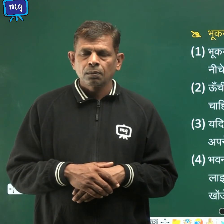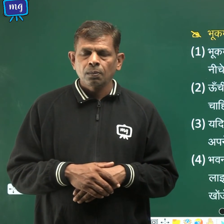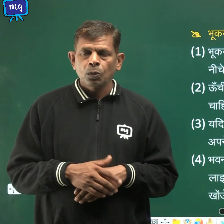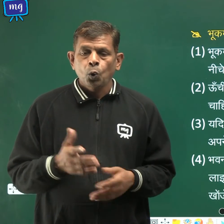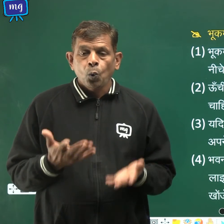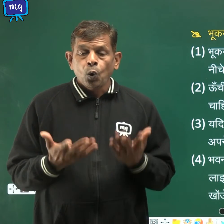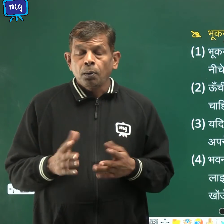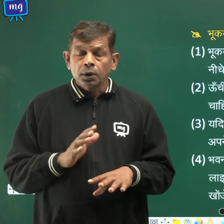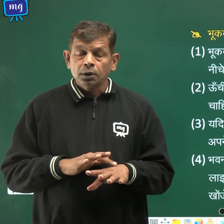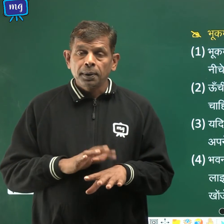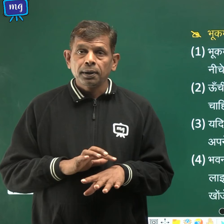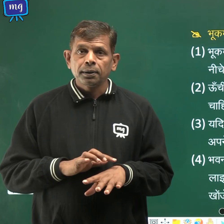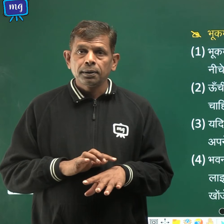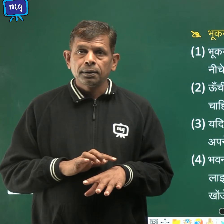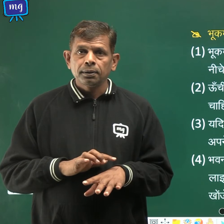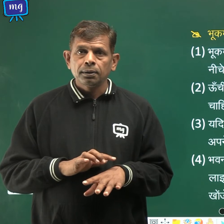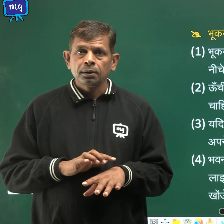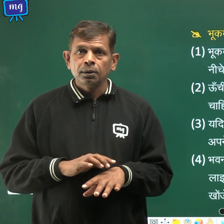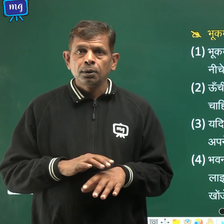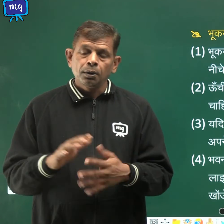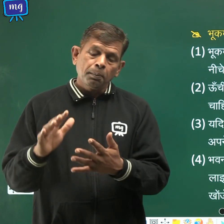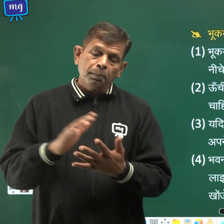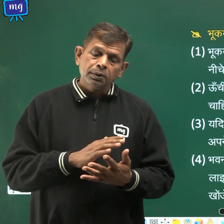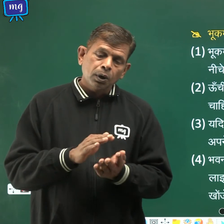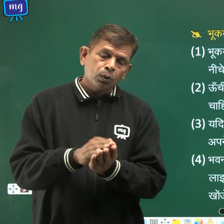भूकंप के समय बचाव।